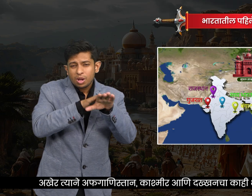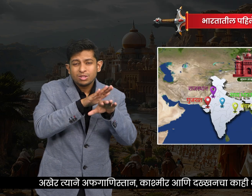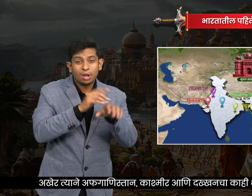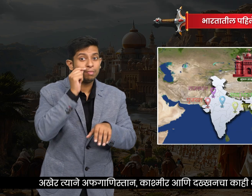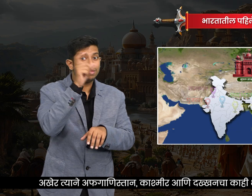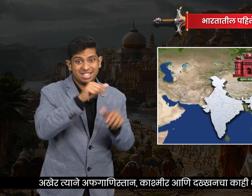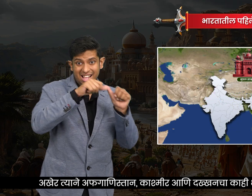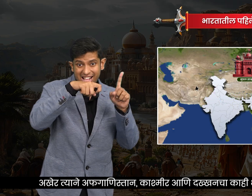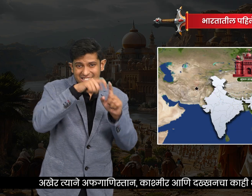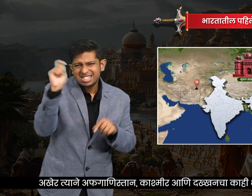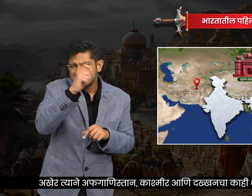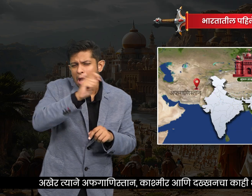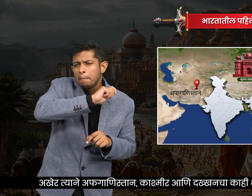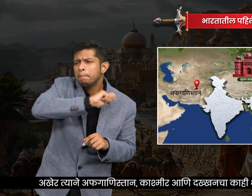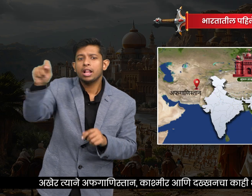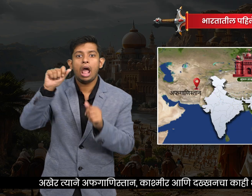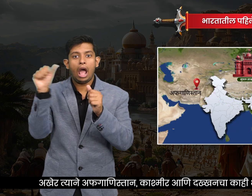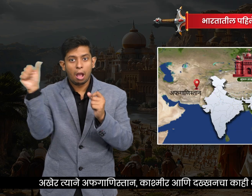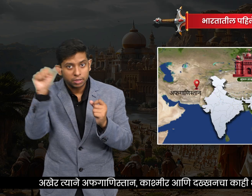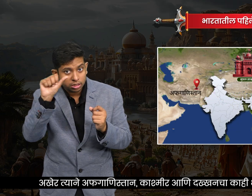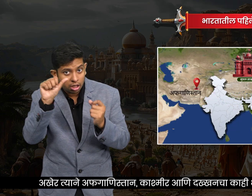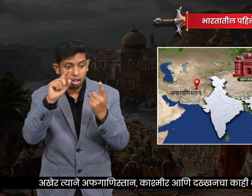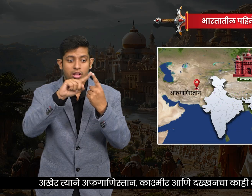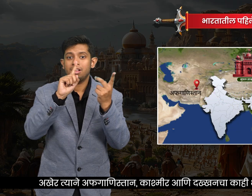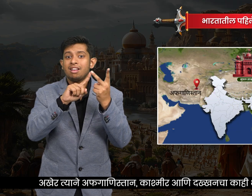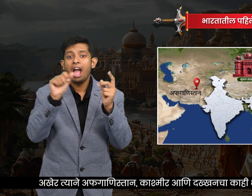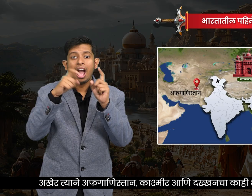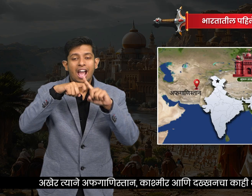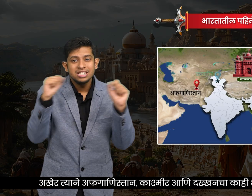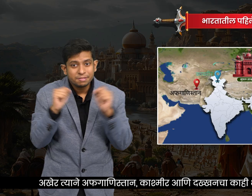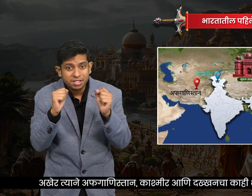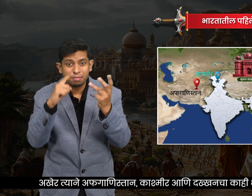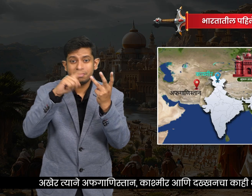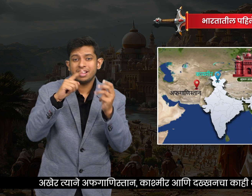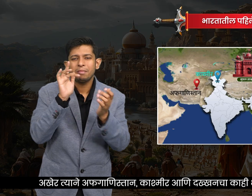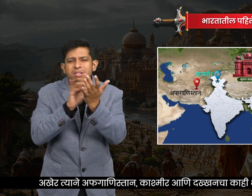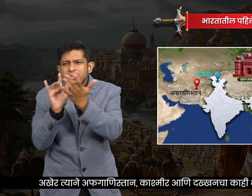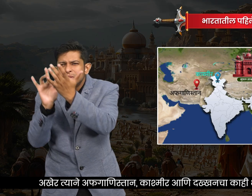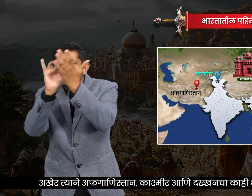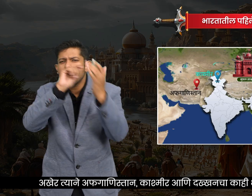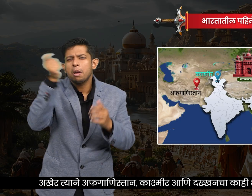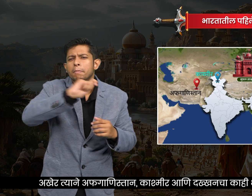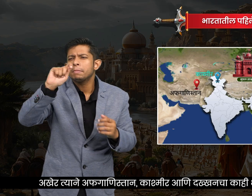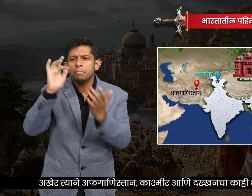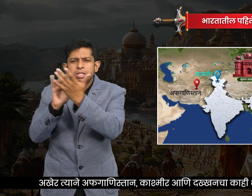अखेर त्याने अफगाणिस्तान, काश्मीर आणि दख्खनचा काही भाग जिंकला.